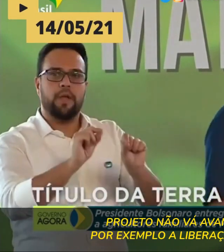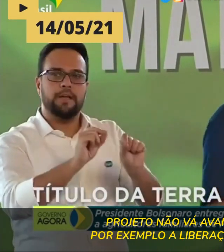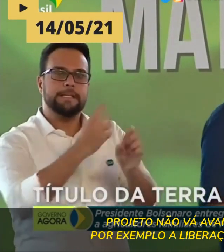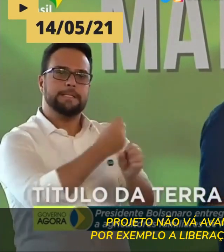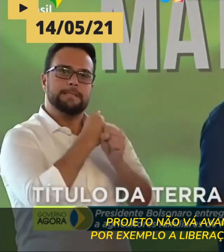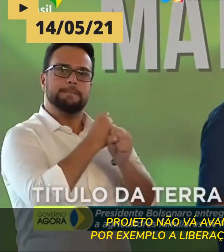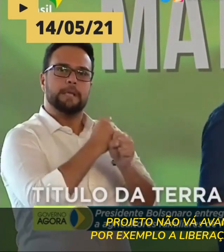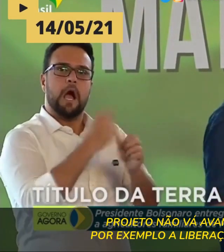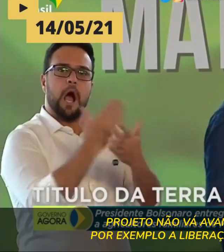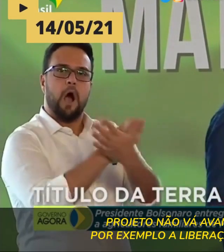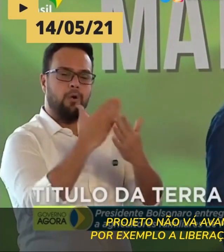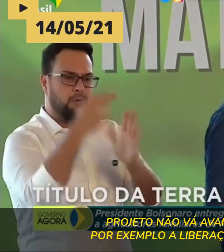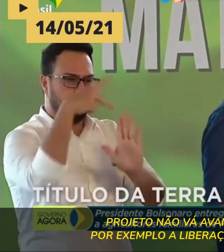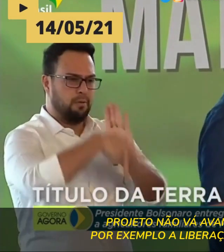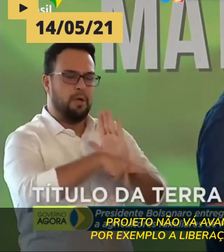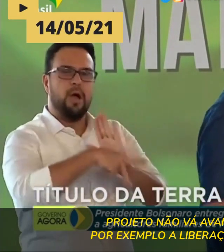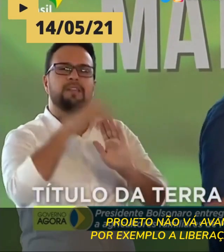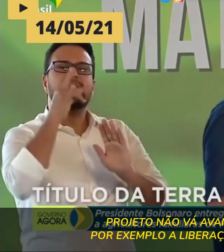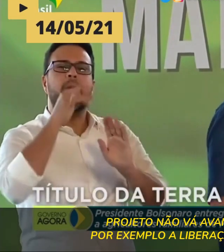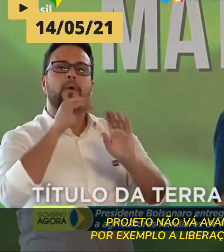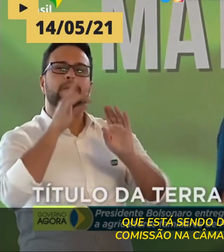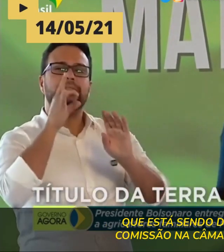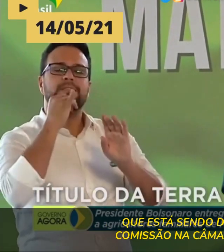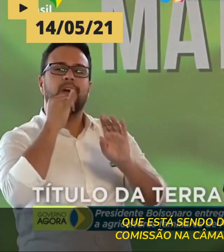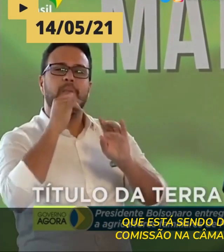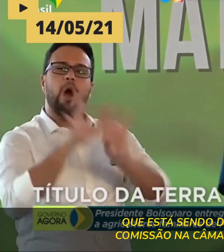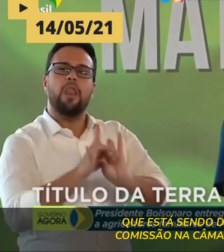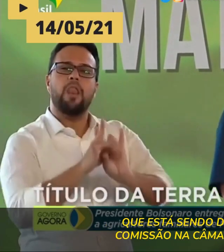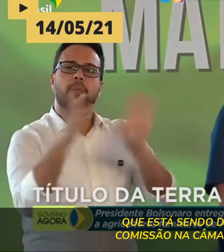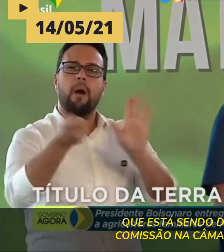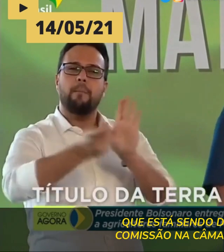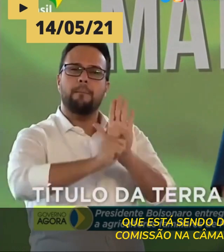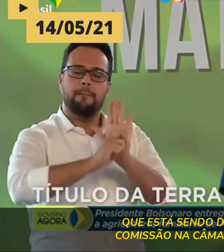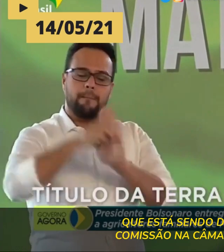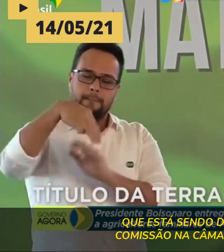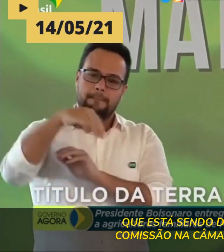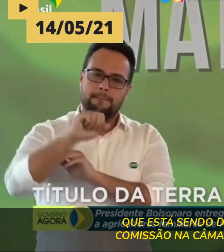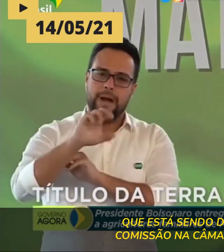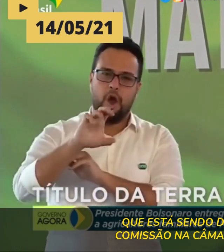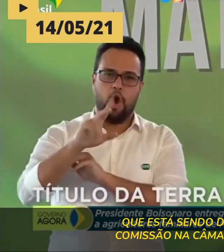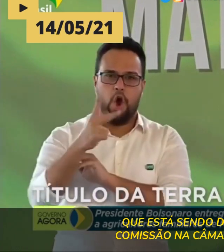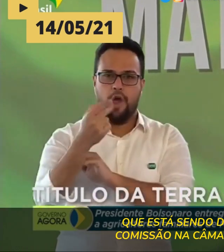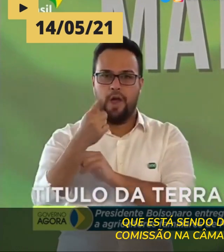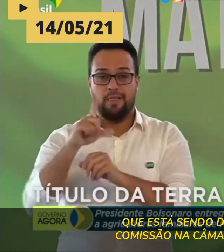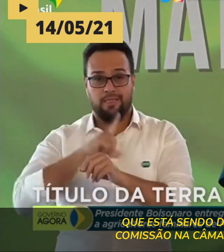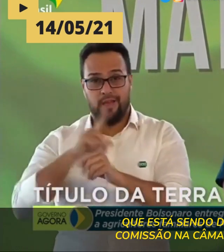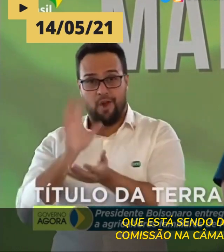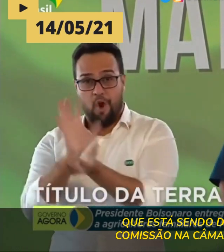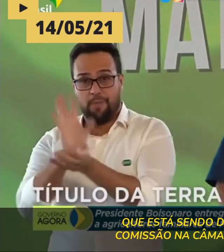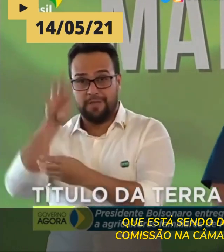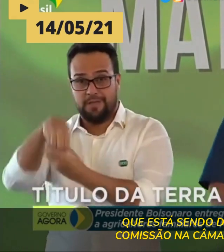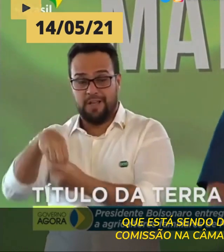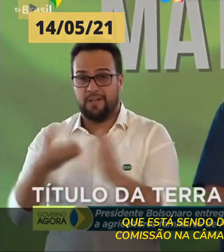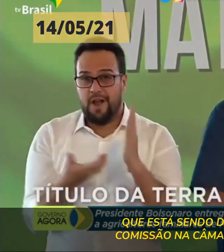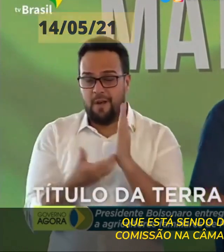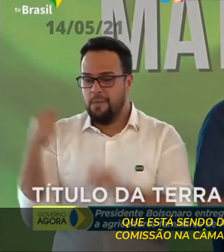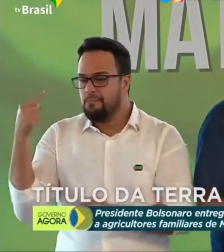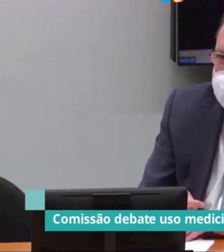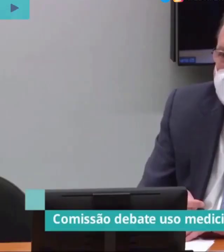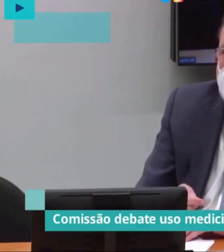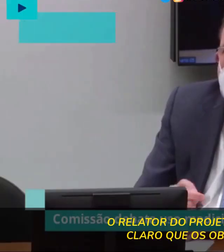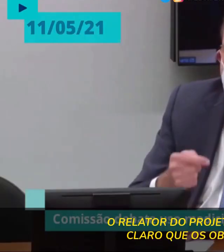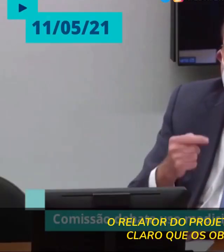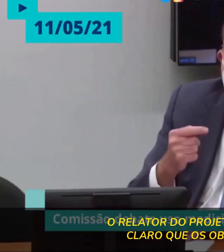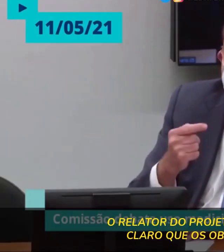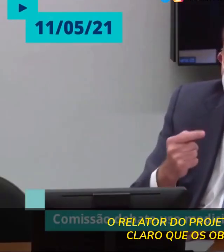como nós temos por exemplo a liberação da maconha agora que tá tendo discutido por uma comissão na Câmara dos Deputados